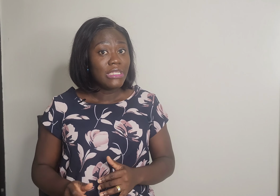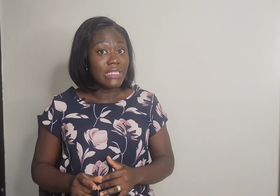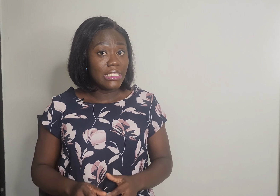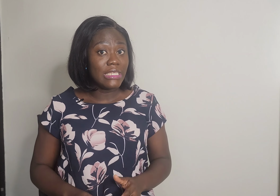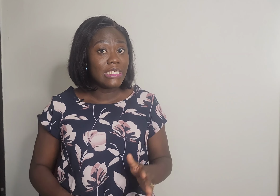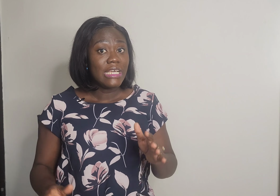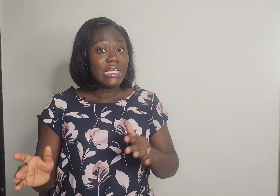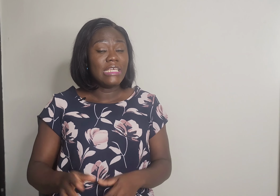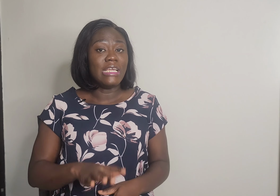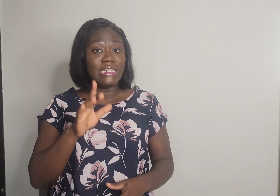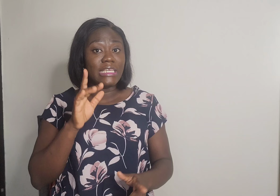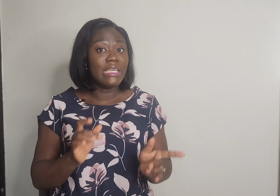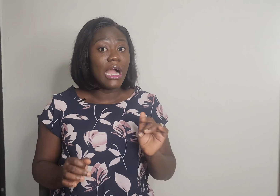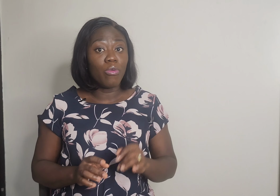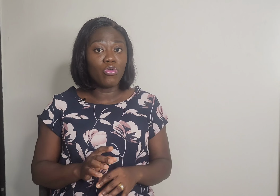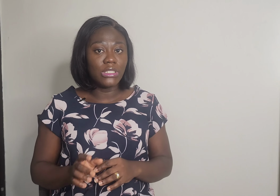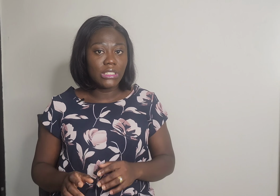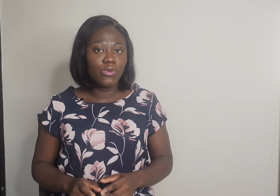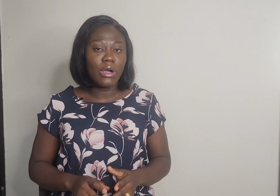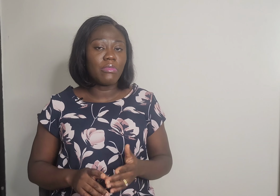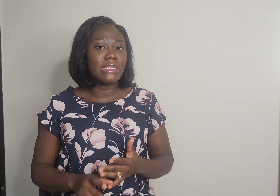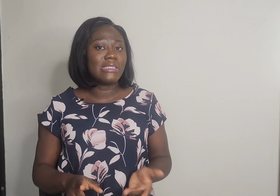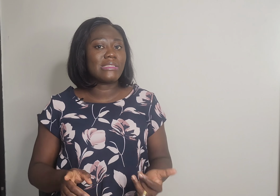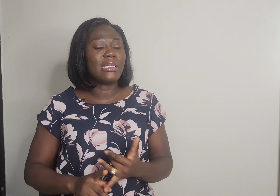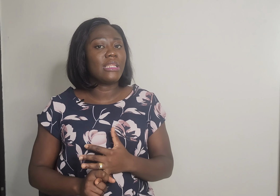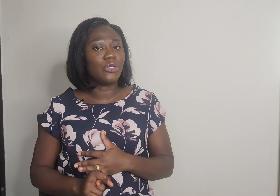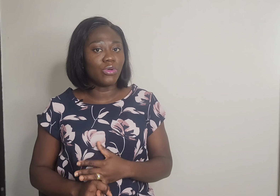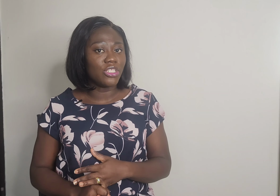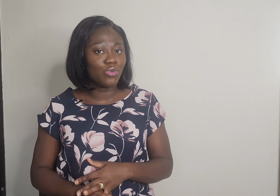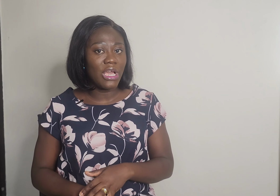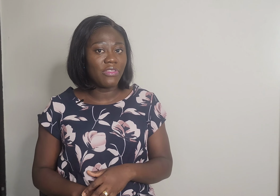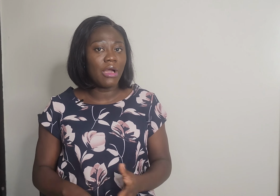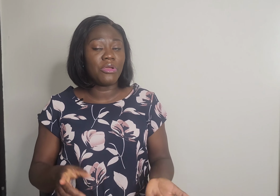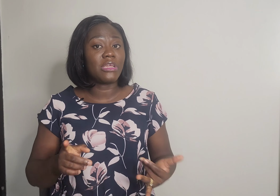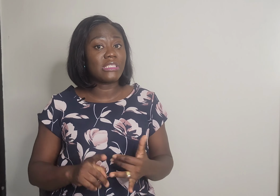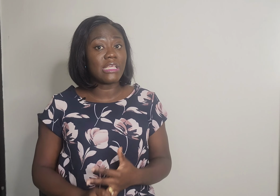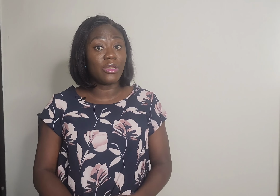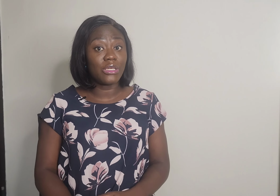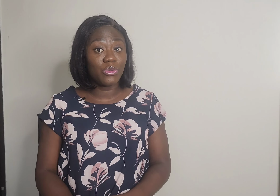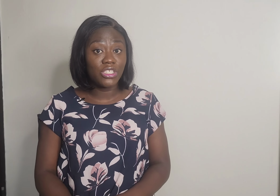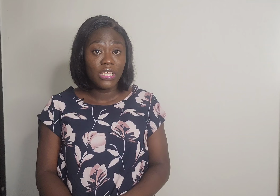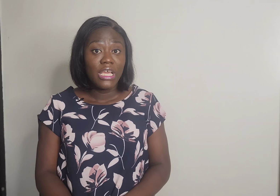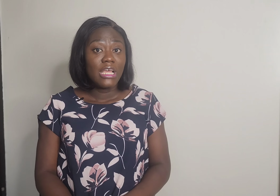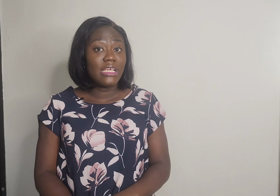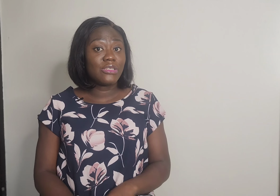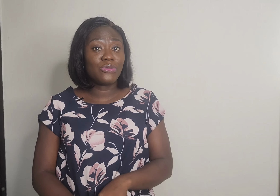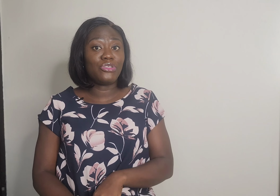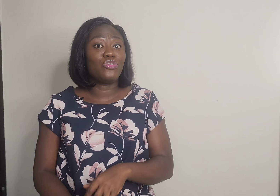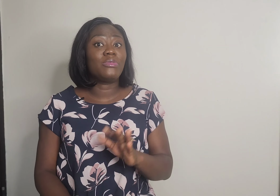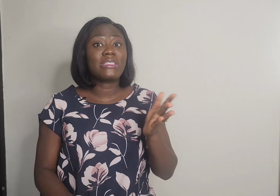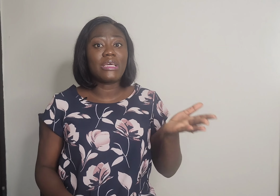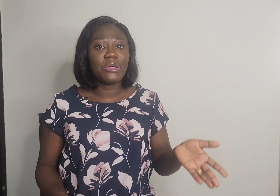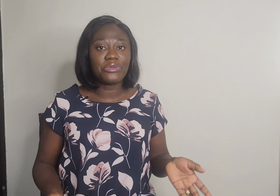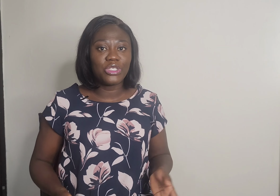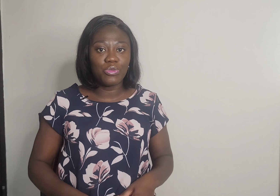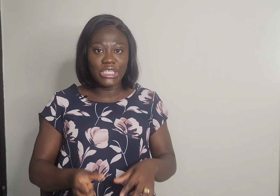ní èdè àwọn odi. Wọ́n á pè ní sign language. We have the American sign language. There's also the Yoruba sign language, but it's